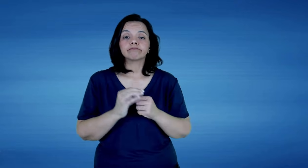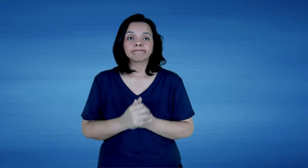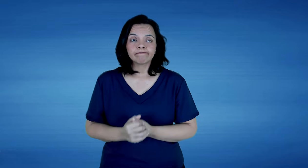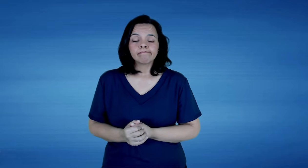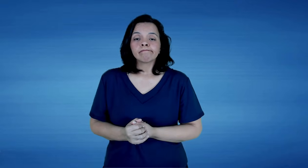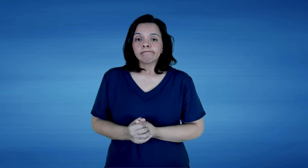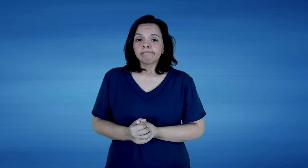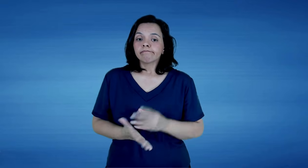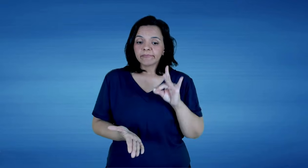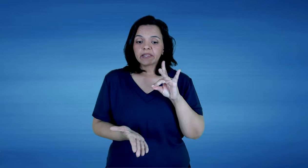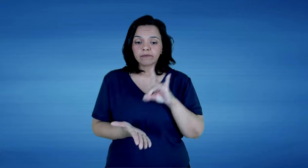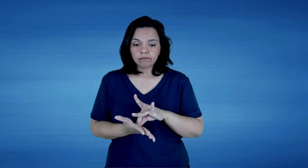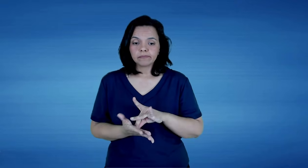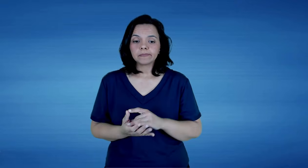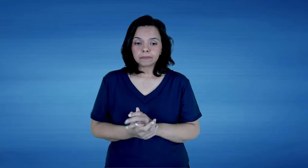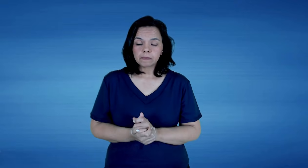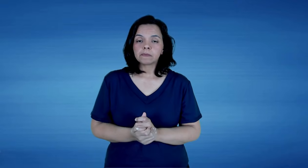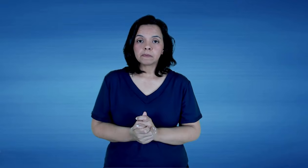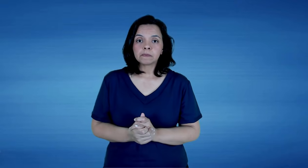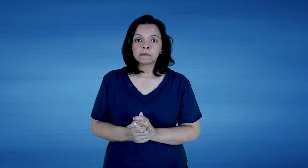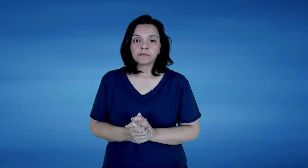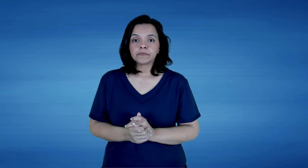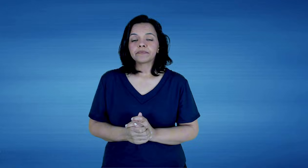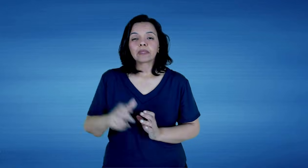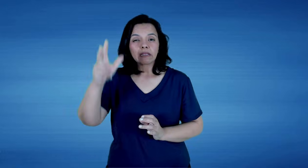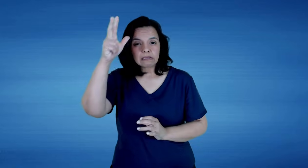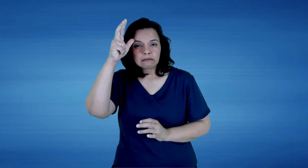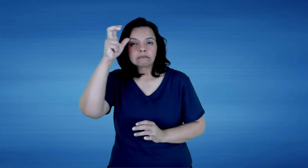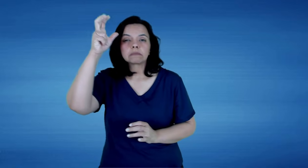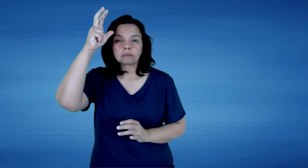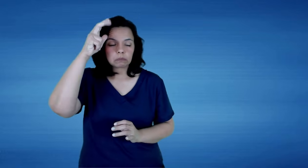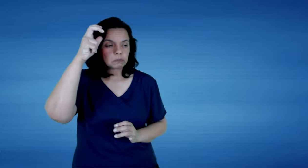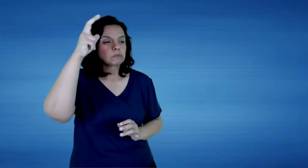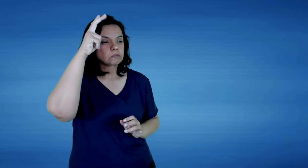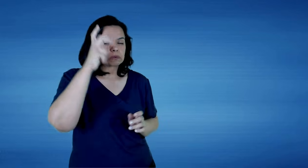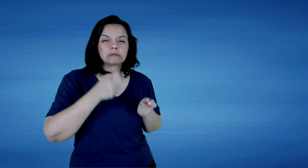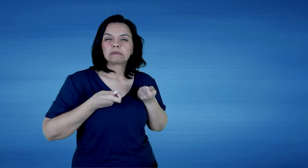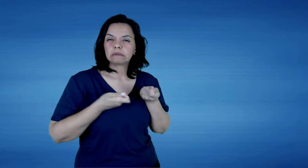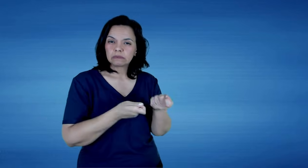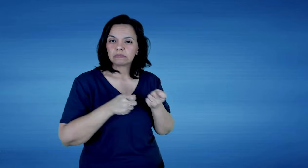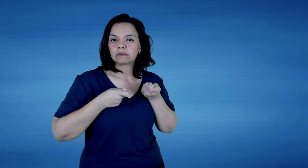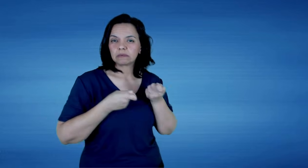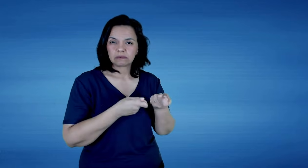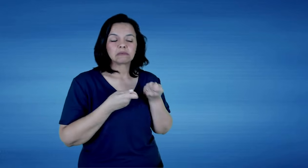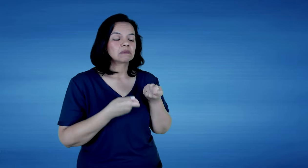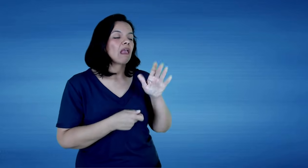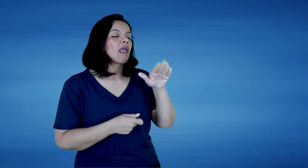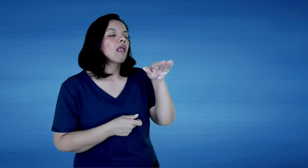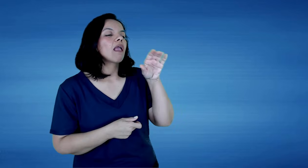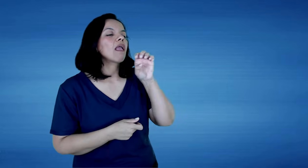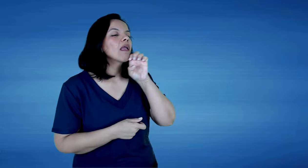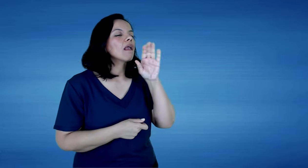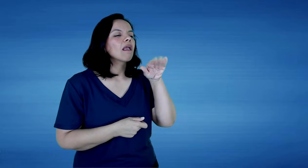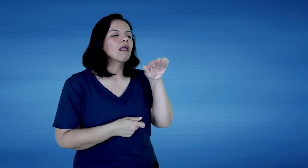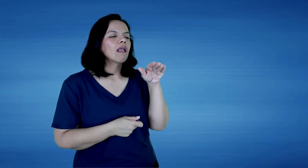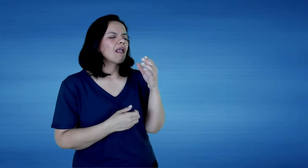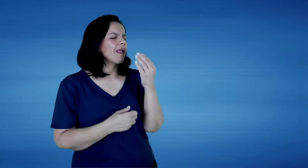se eles fizessem isso. Isso é verdade. Também que Satanás foi lá, que tentou,